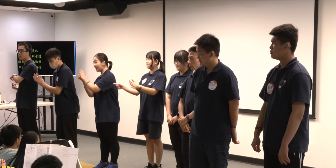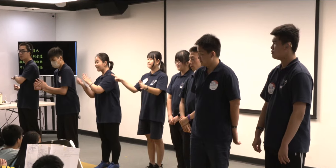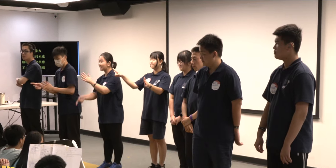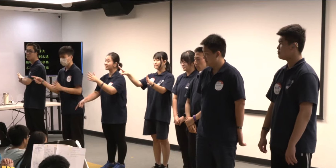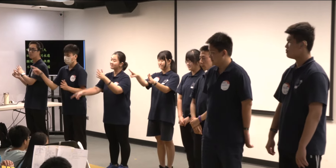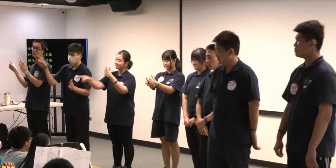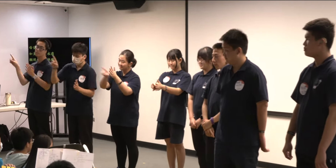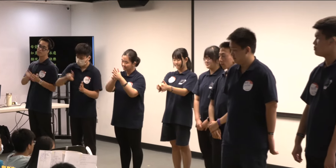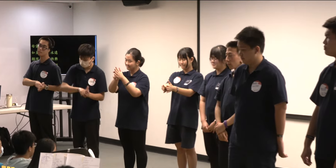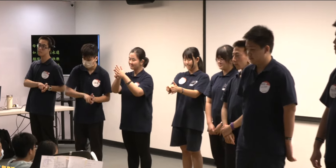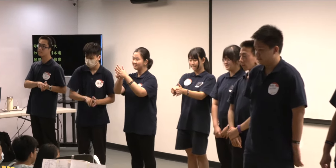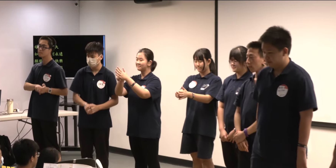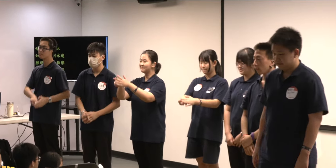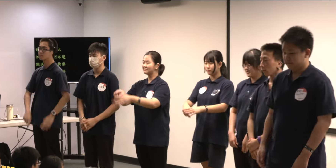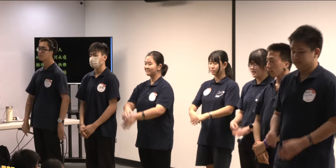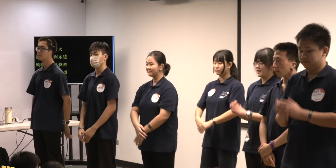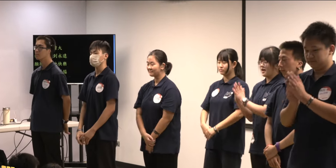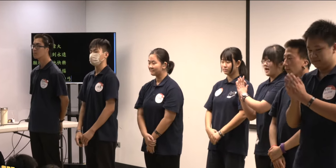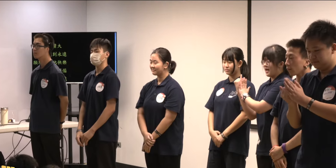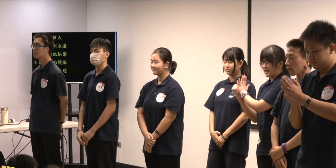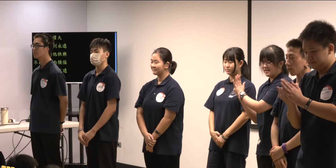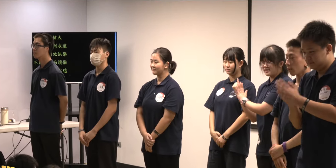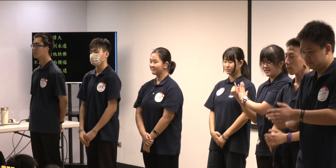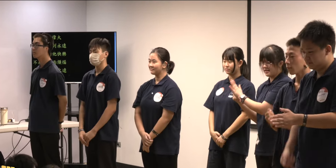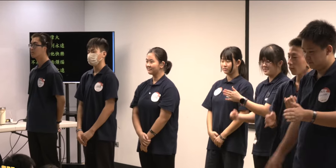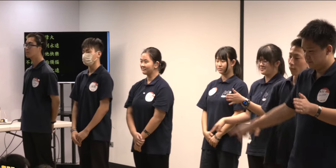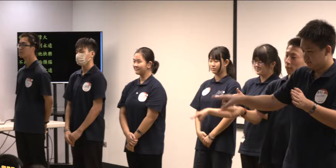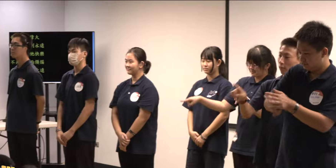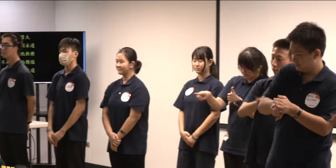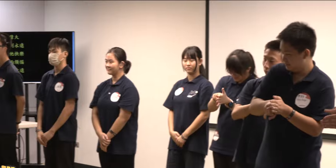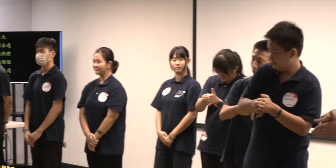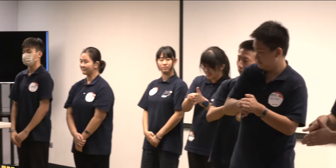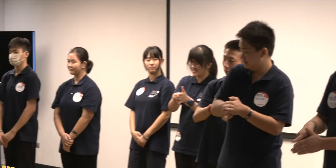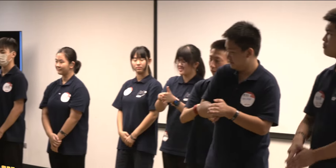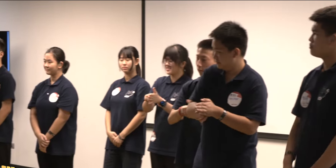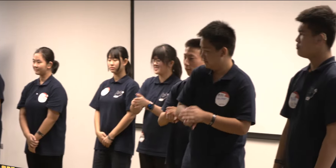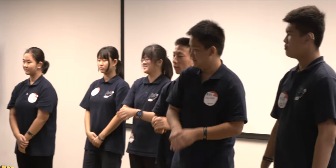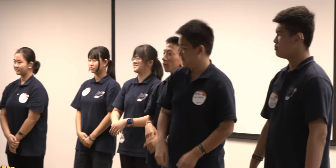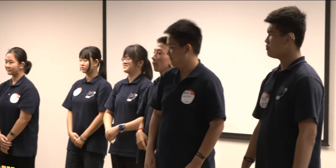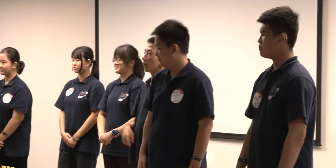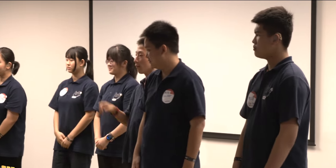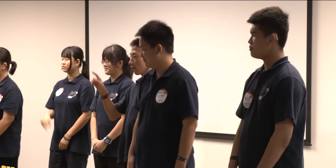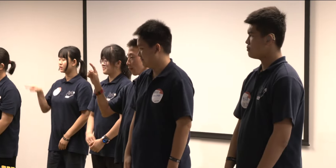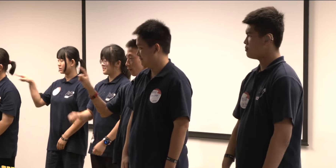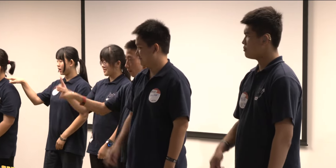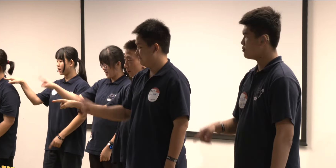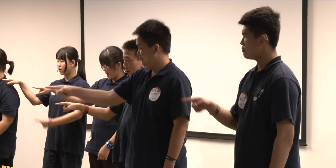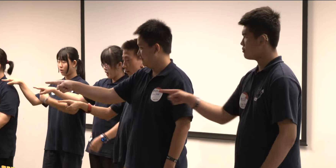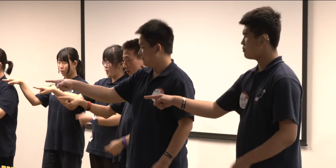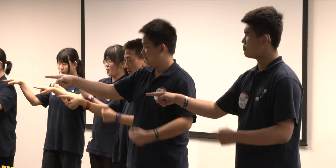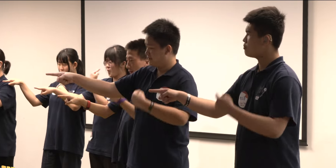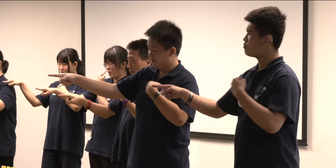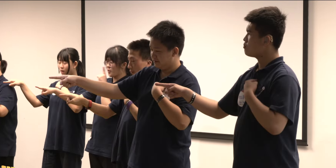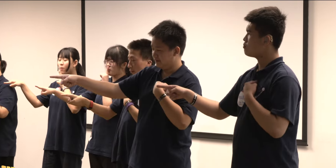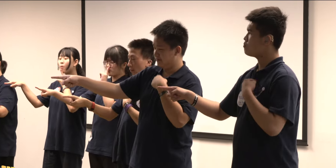爱着他直到永远， 爱着他直到永远， 因他是我